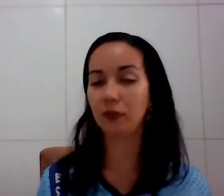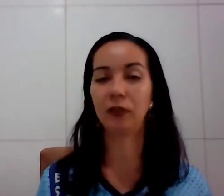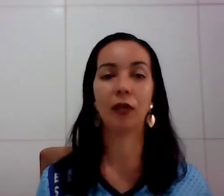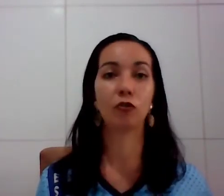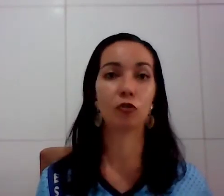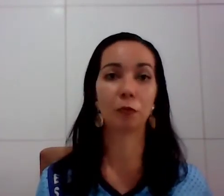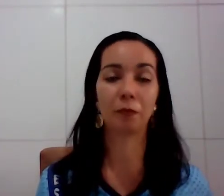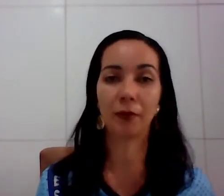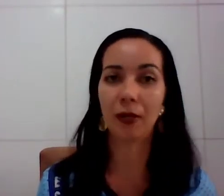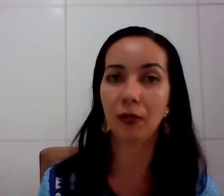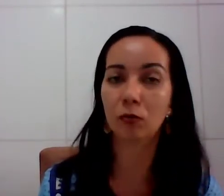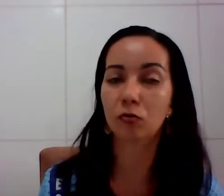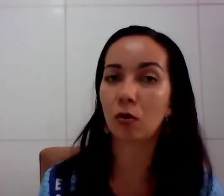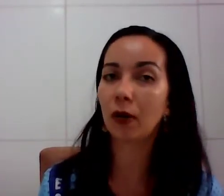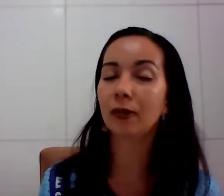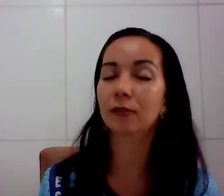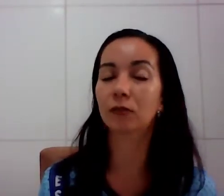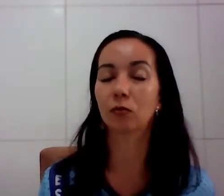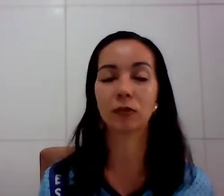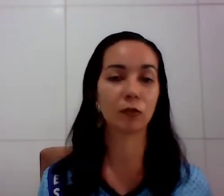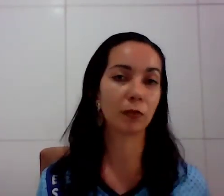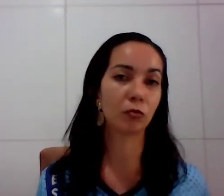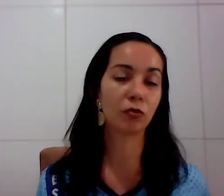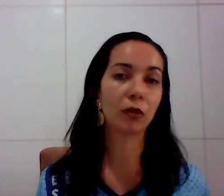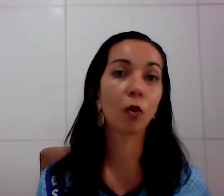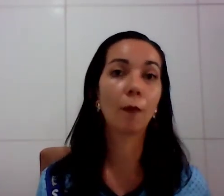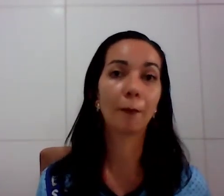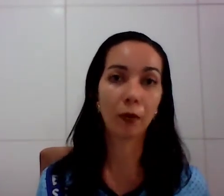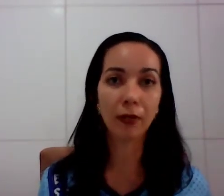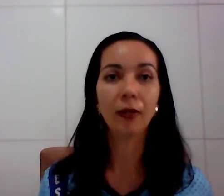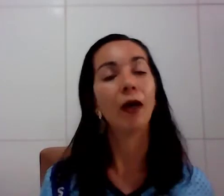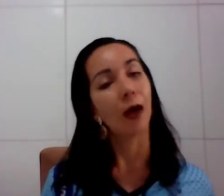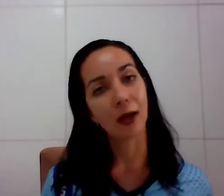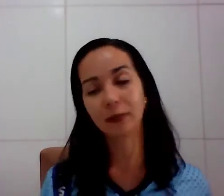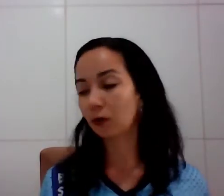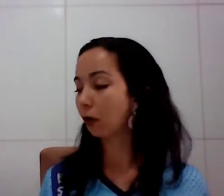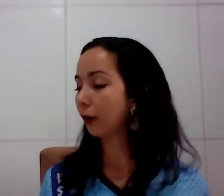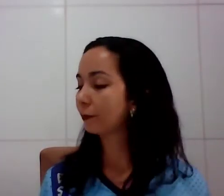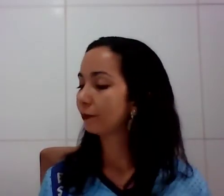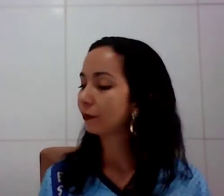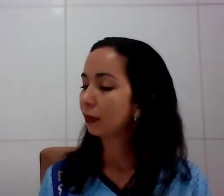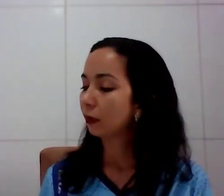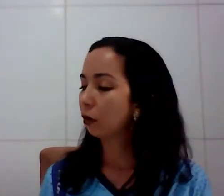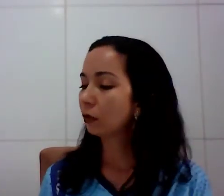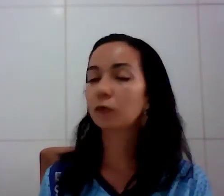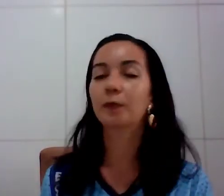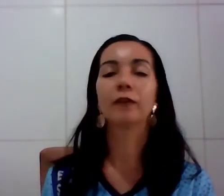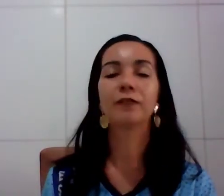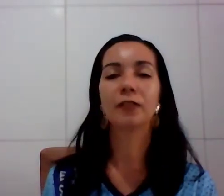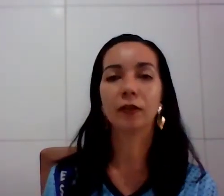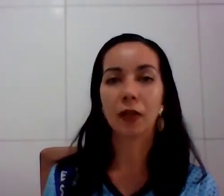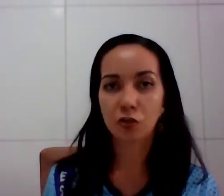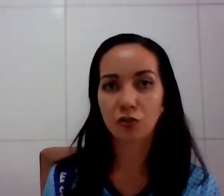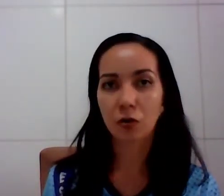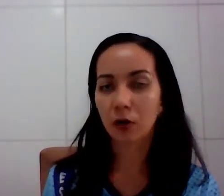de respeito aos colegas, a todas as pessoas que compõem a escola, os profissionais da escola, nós